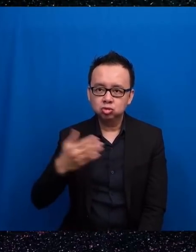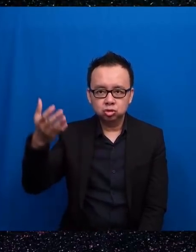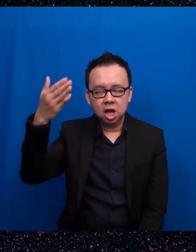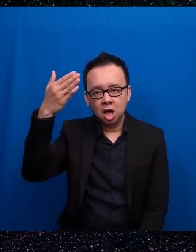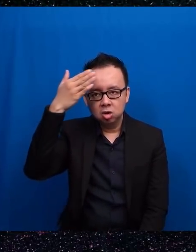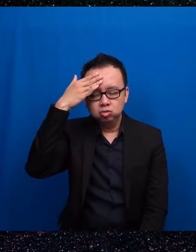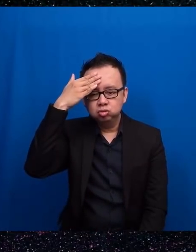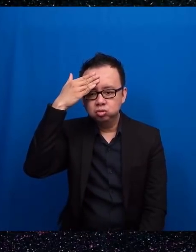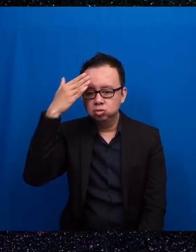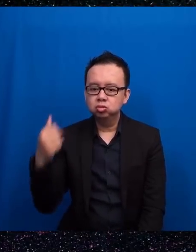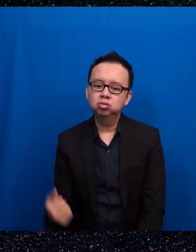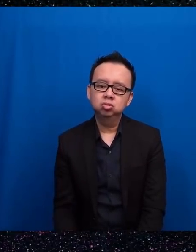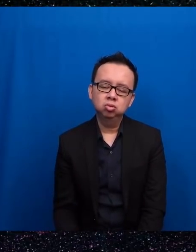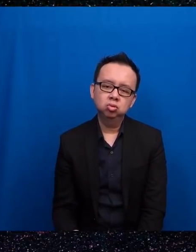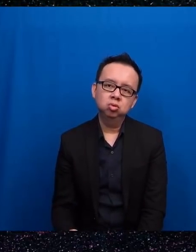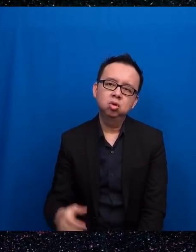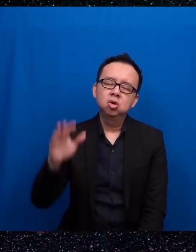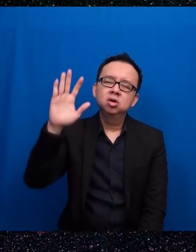yang ku tahu,